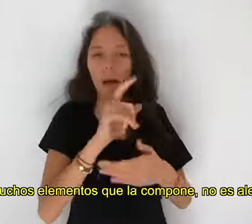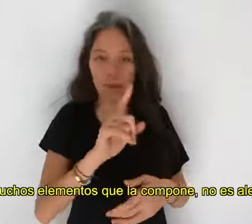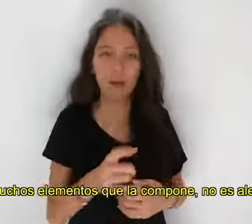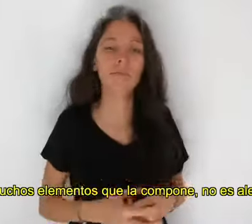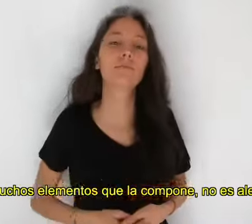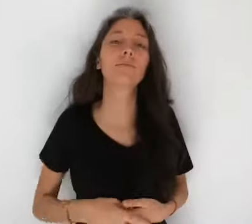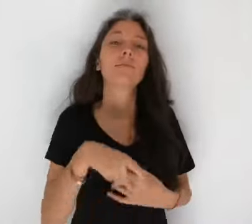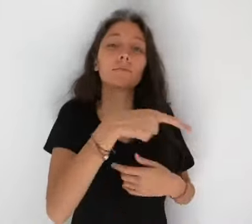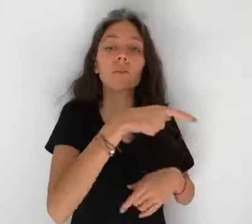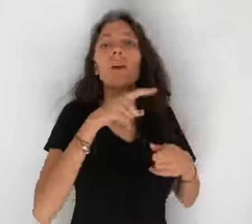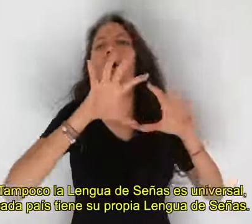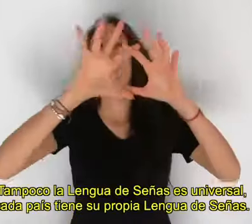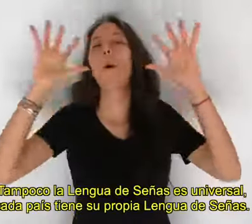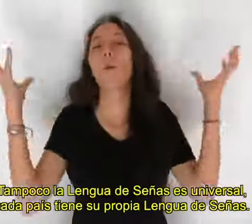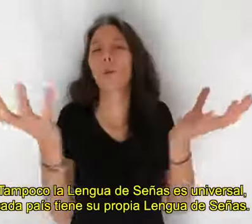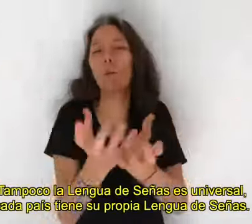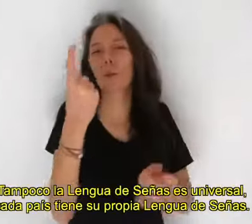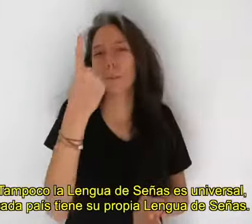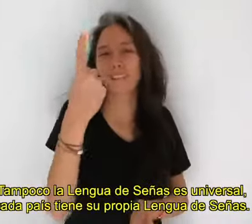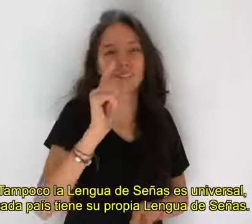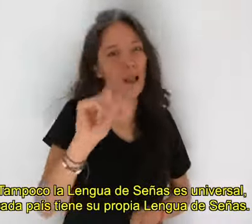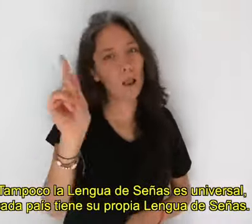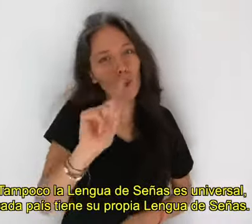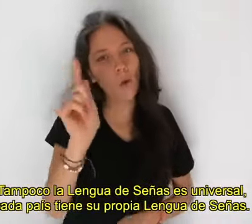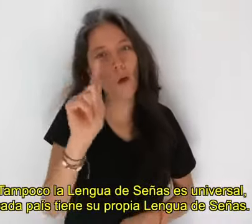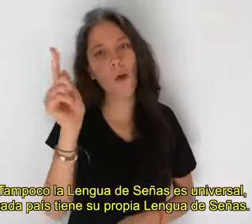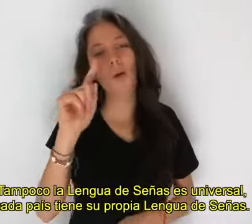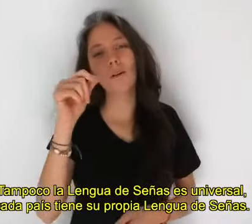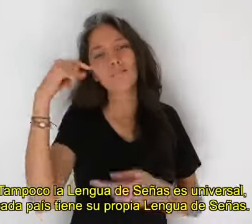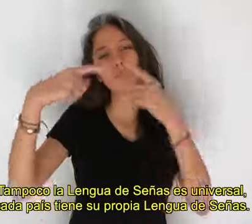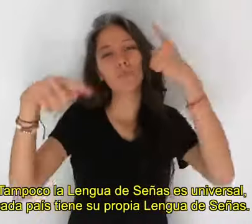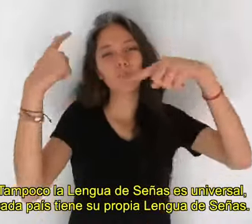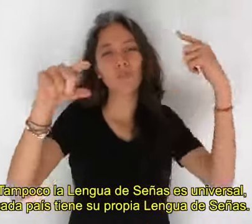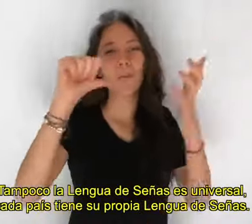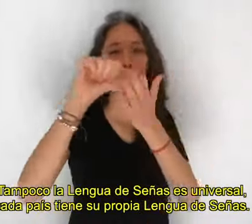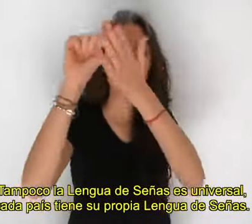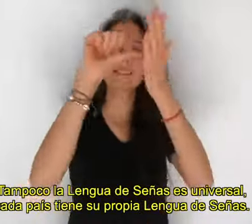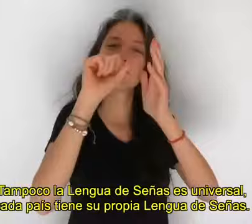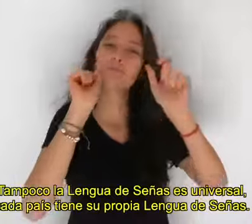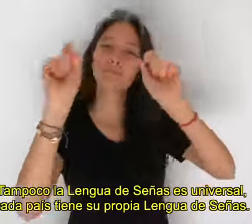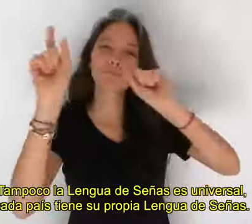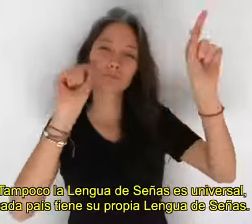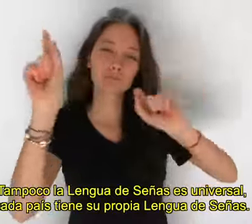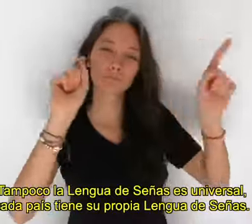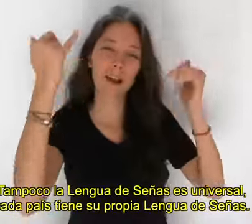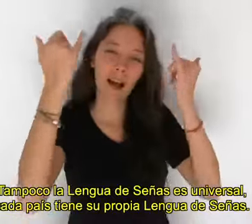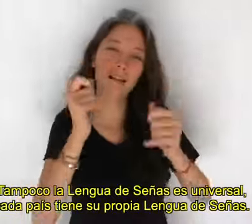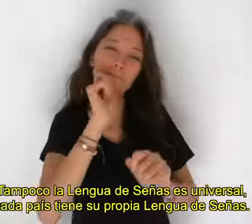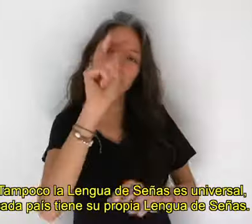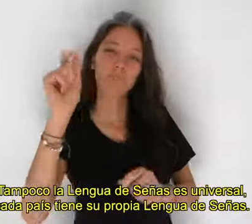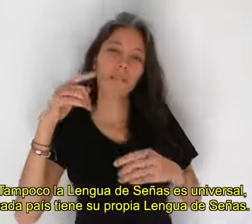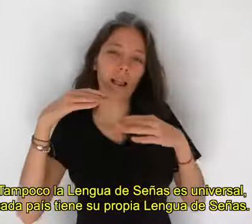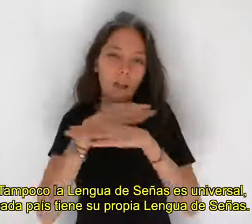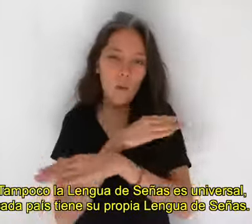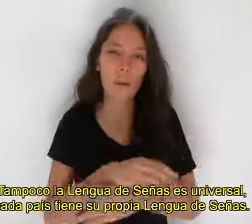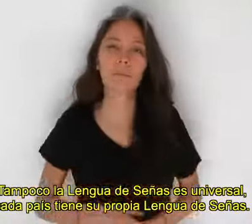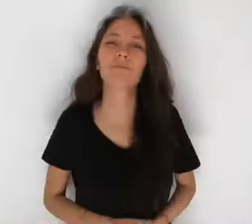no es aleatorio tampoco la lengua de señas es universal cada país tiene su propia lengua de